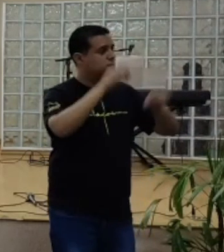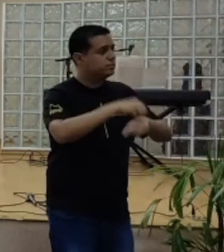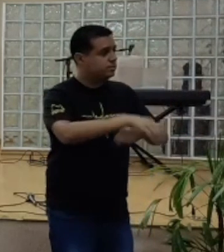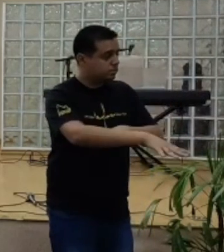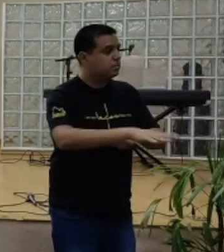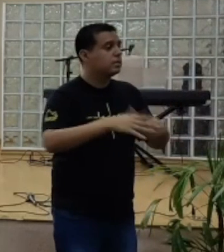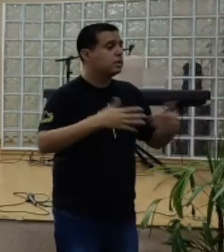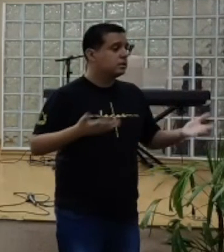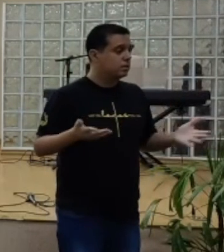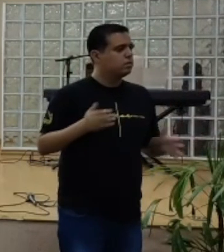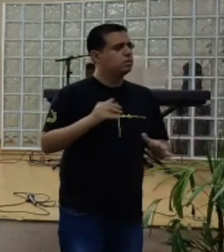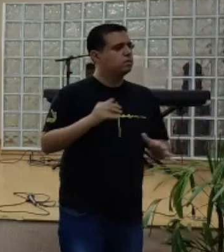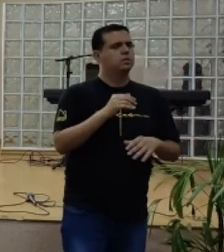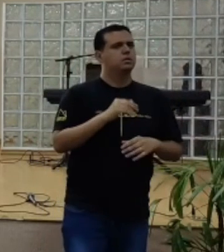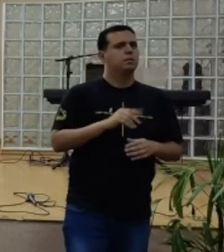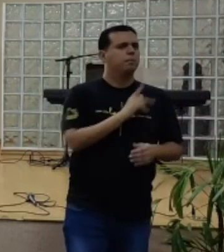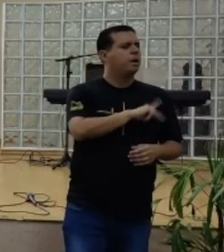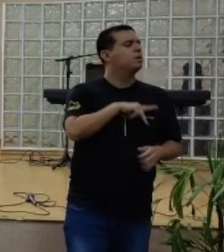nós somos filhos de quem?